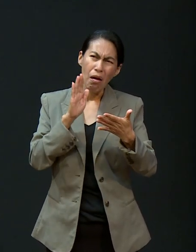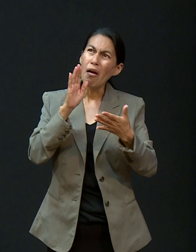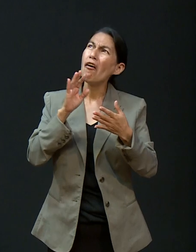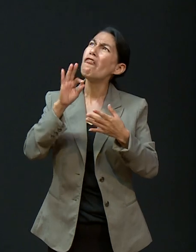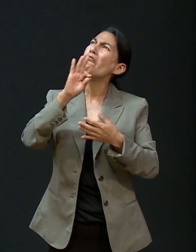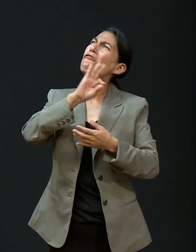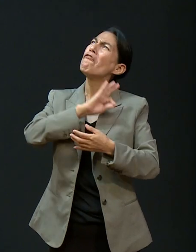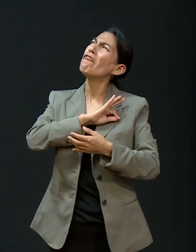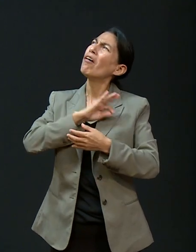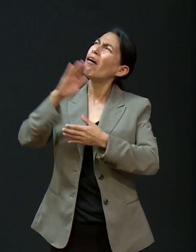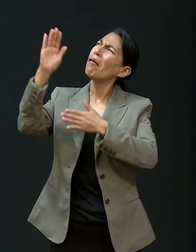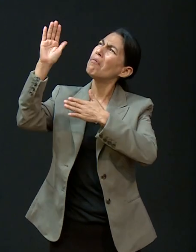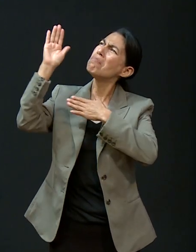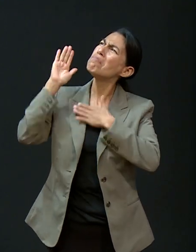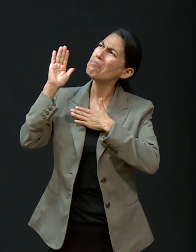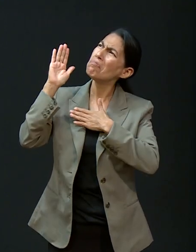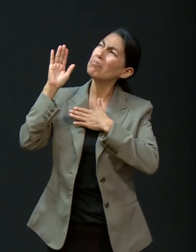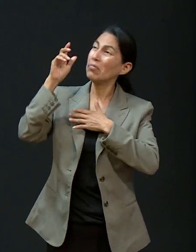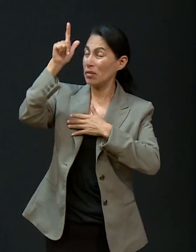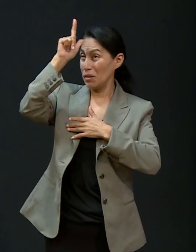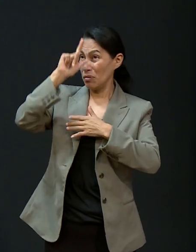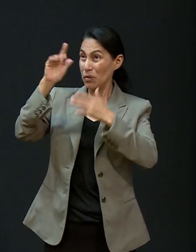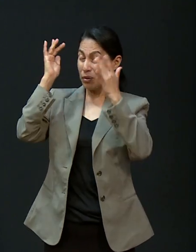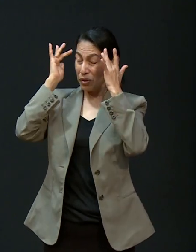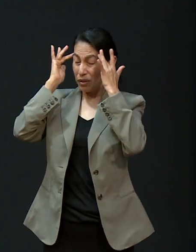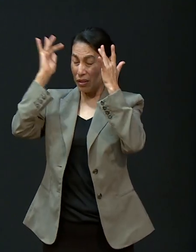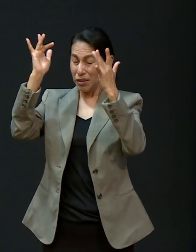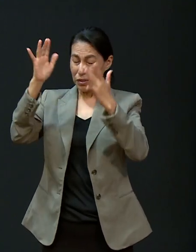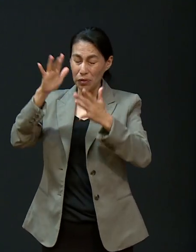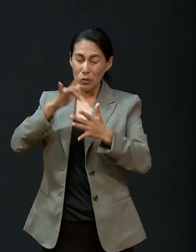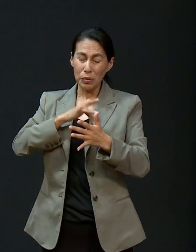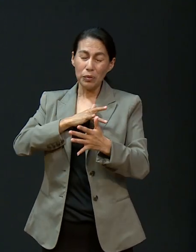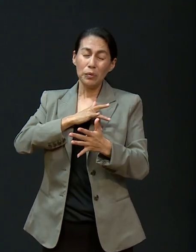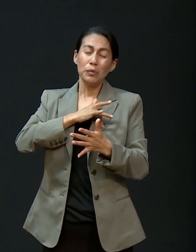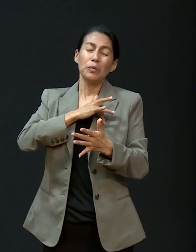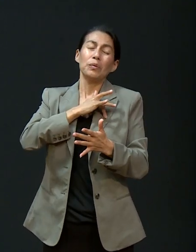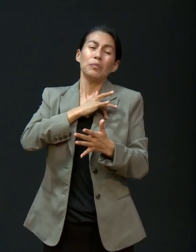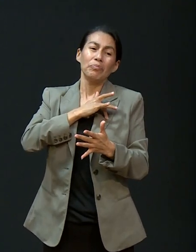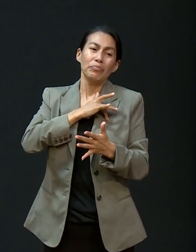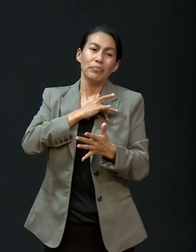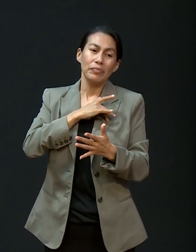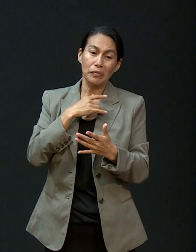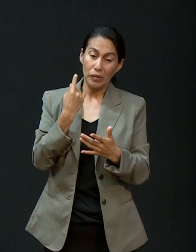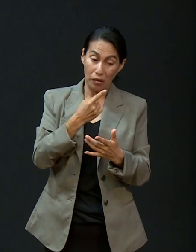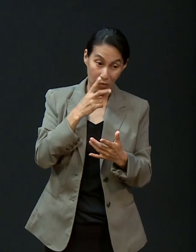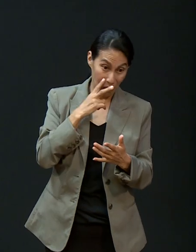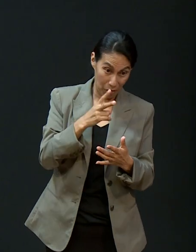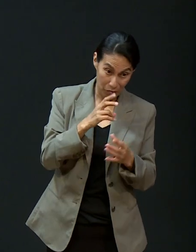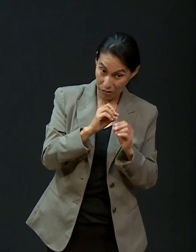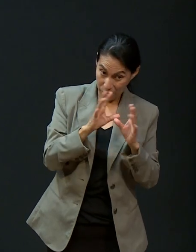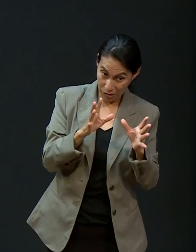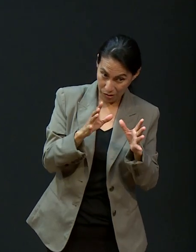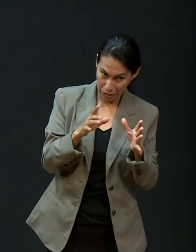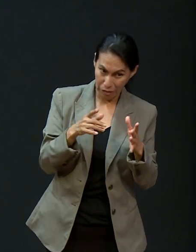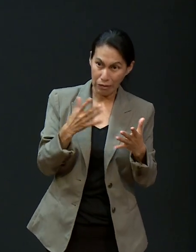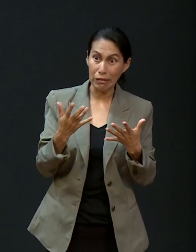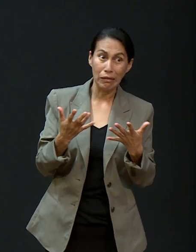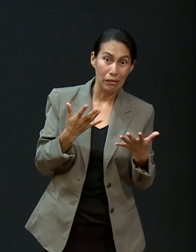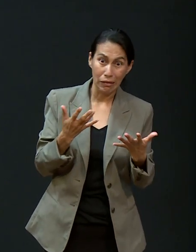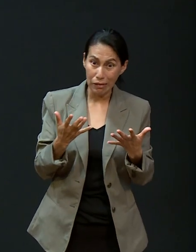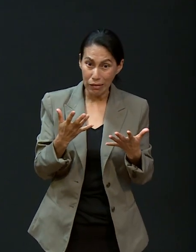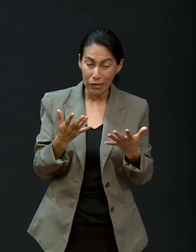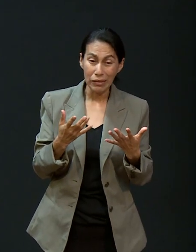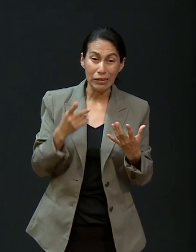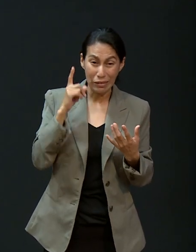a través de la reflexión, de creer eso para ti. El Espíritu Santo lo hace tuya, pero aún todavía no vemos.